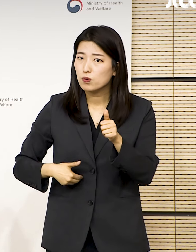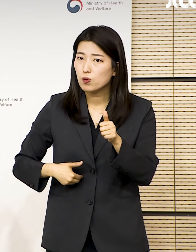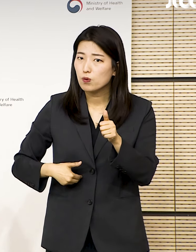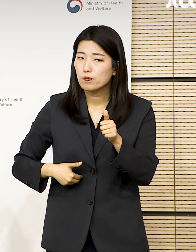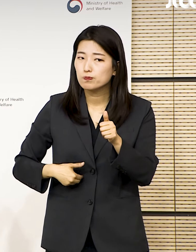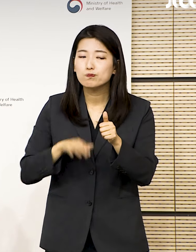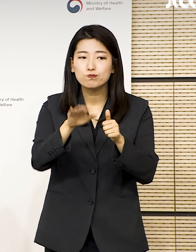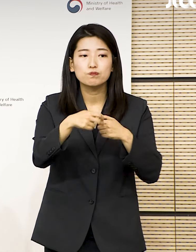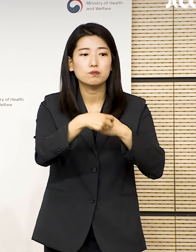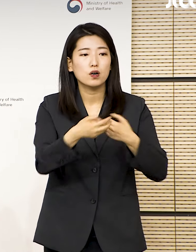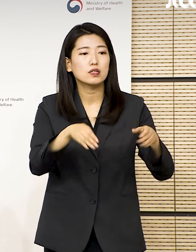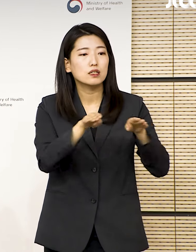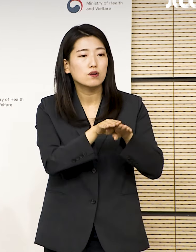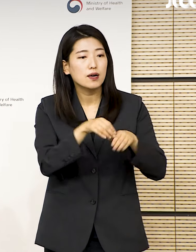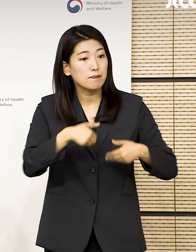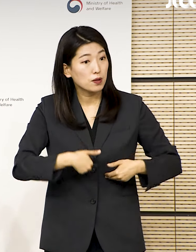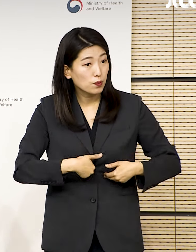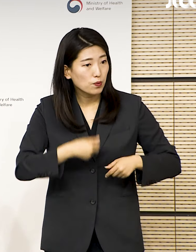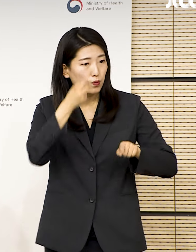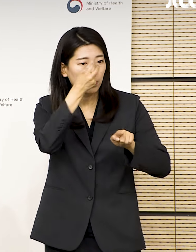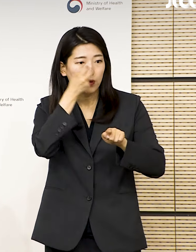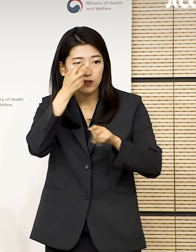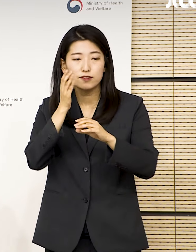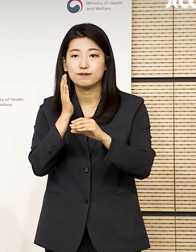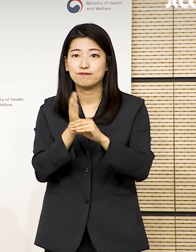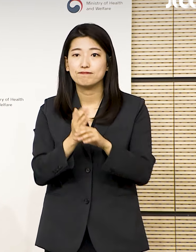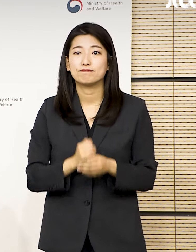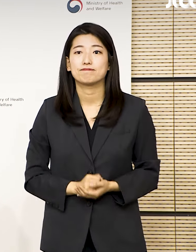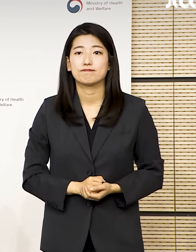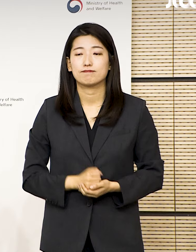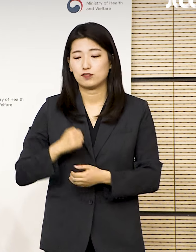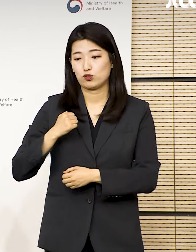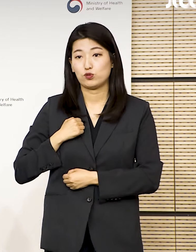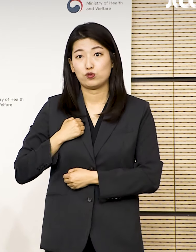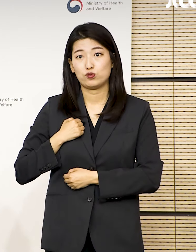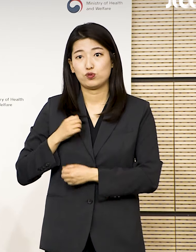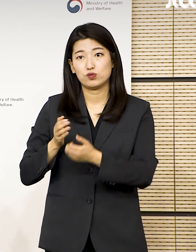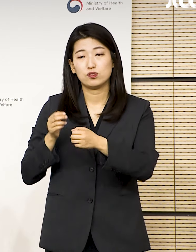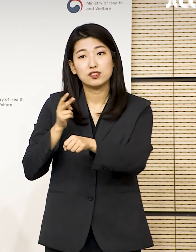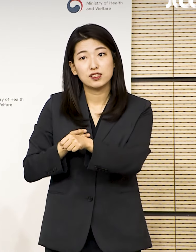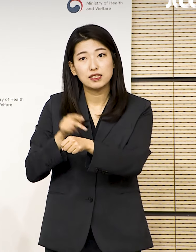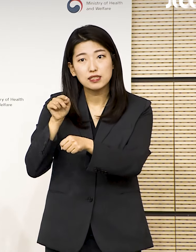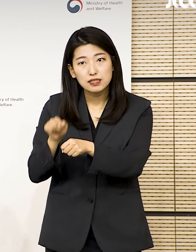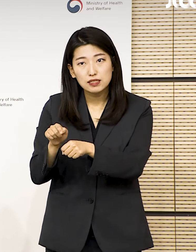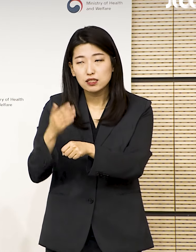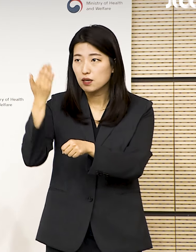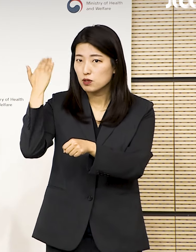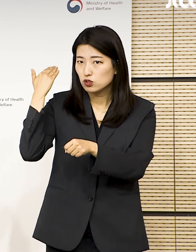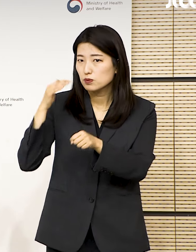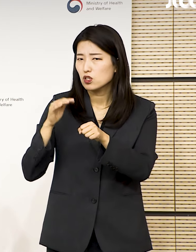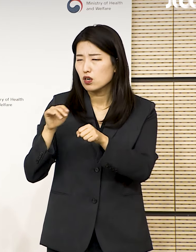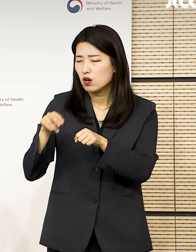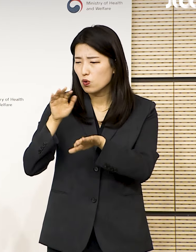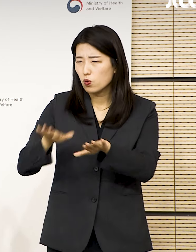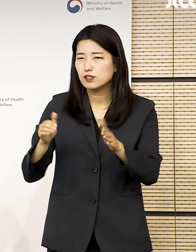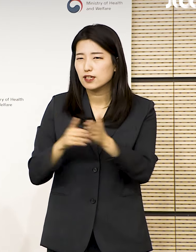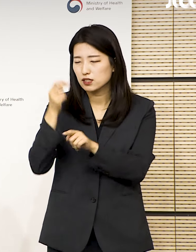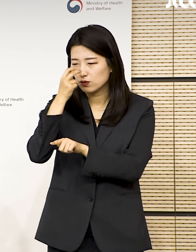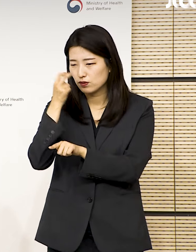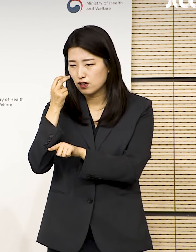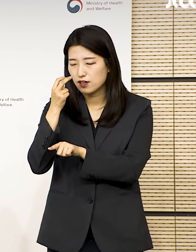수요를 조사하고 있습니다 군관 에 대한 수요는 지난주 금요일부터 오늘까지 조사하며 공중보건